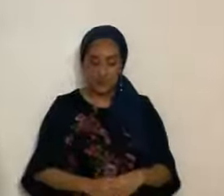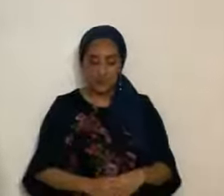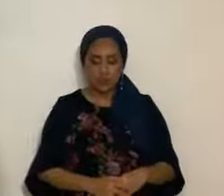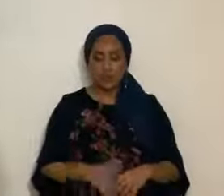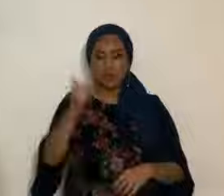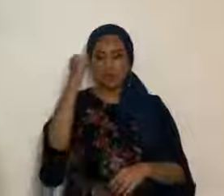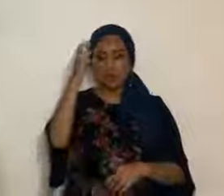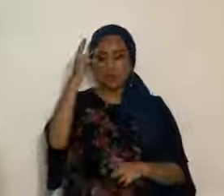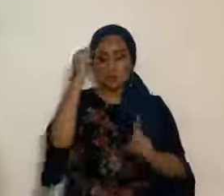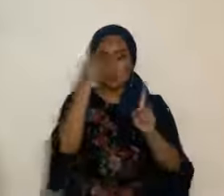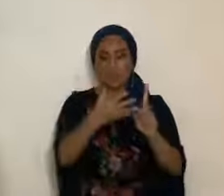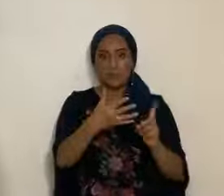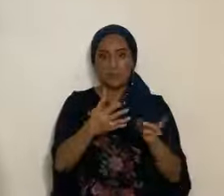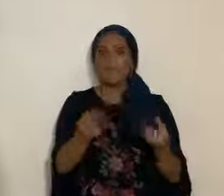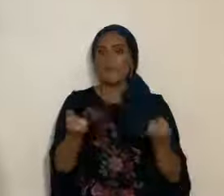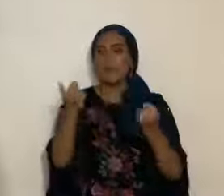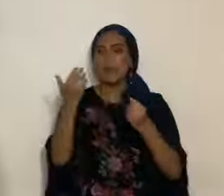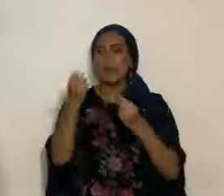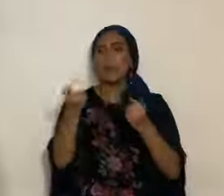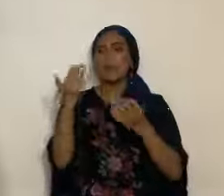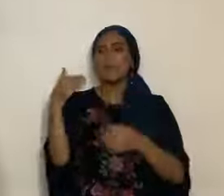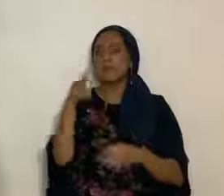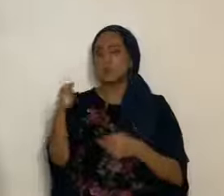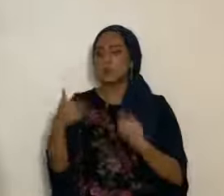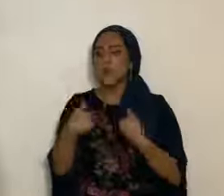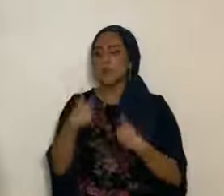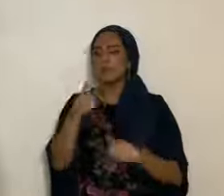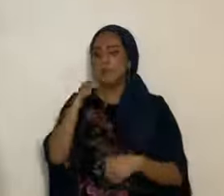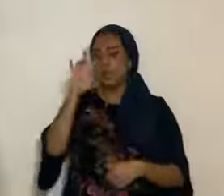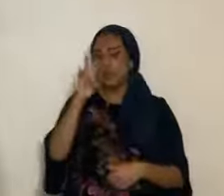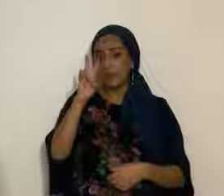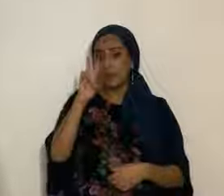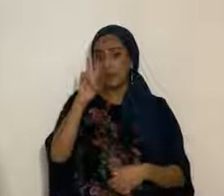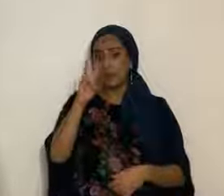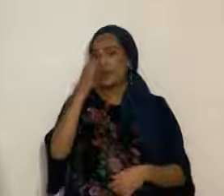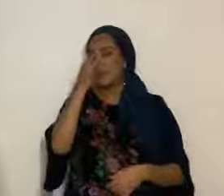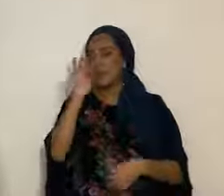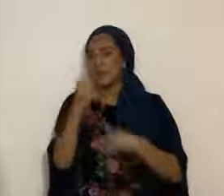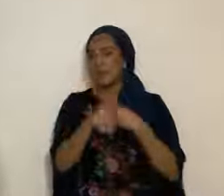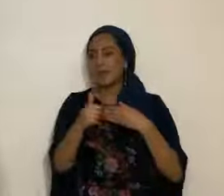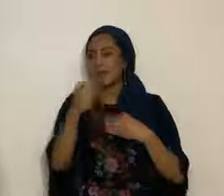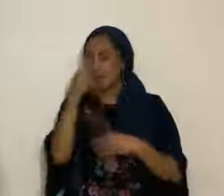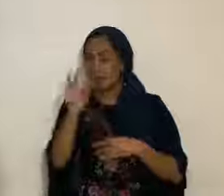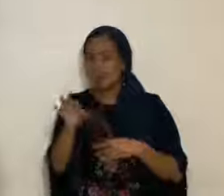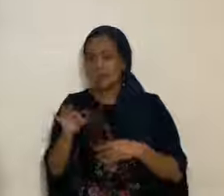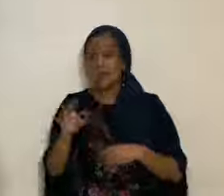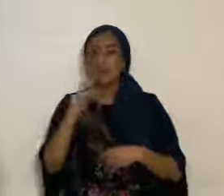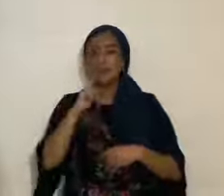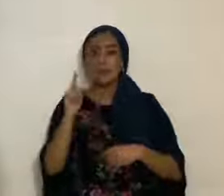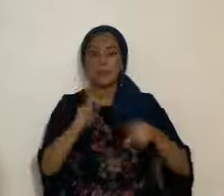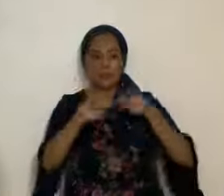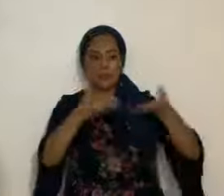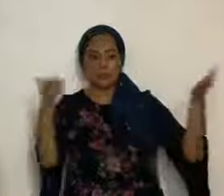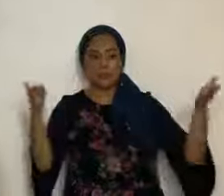dijo: ¿cuántos peces tenéis? Y ellos dijeron: 7, y unos pocos panecillos. Y mandó a la multitud que se recostara en